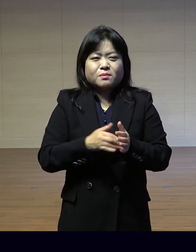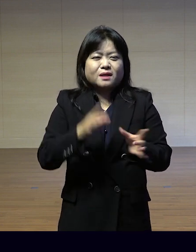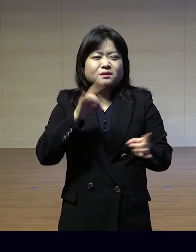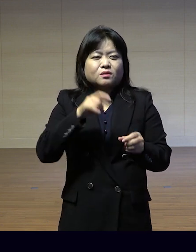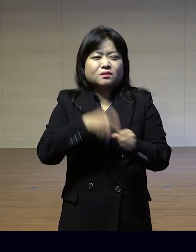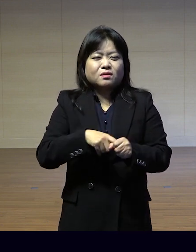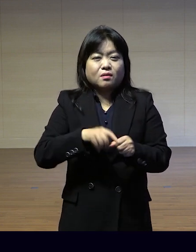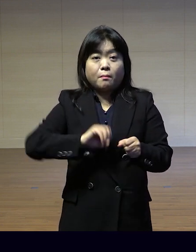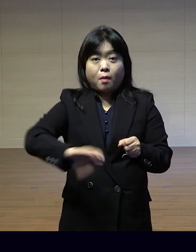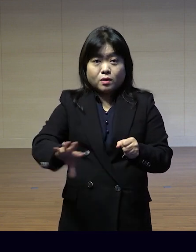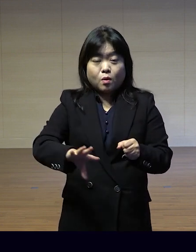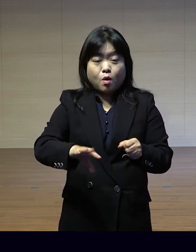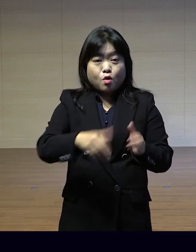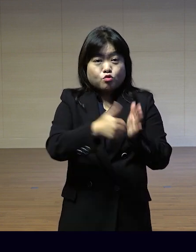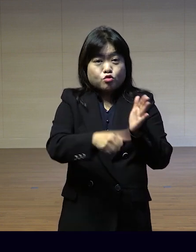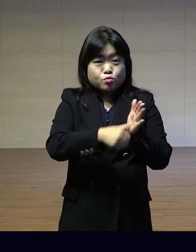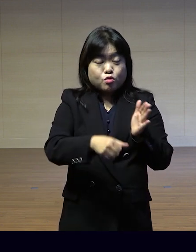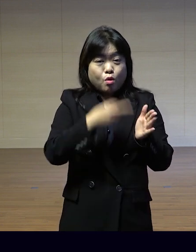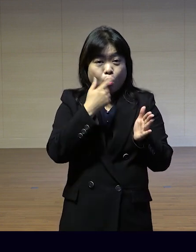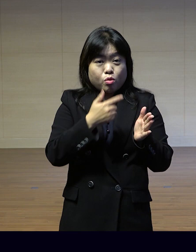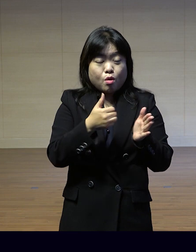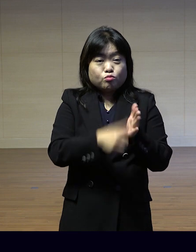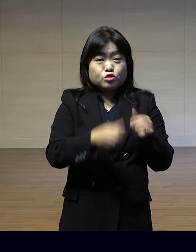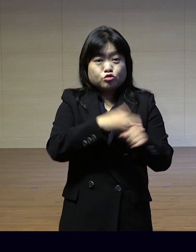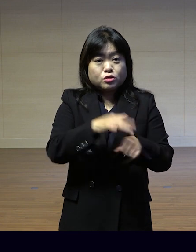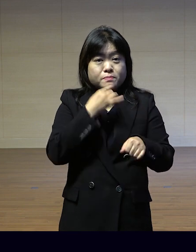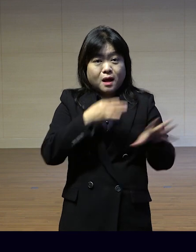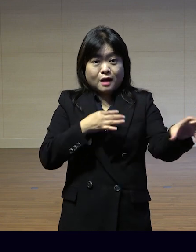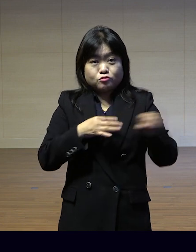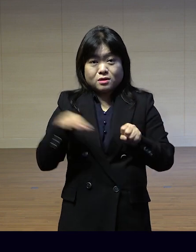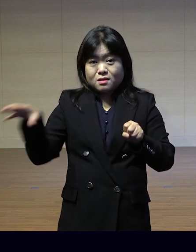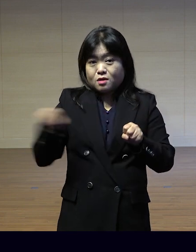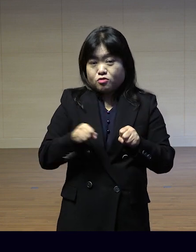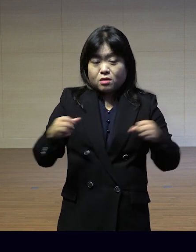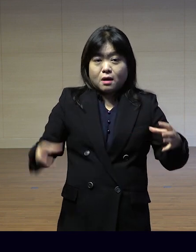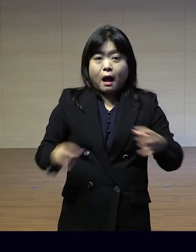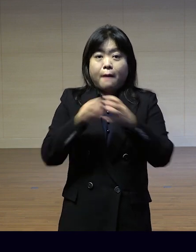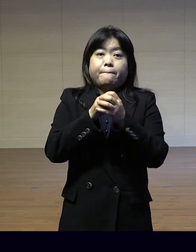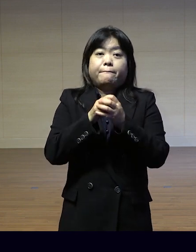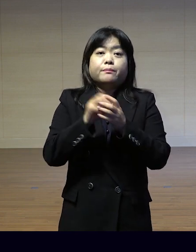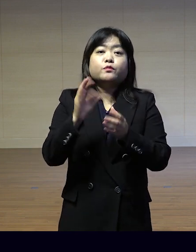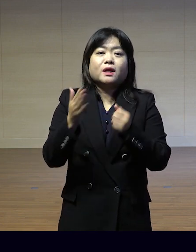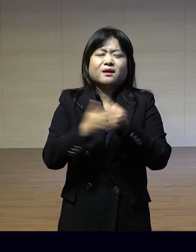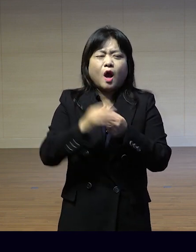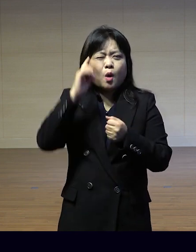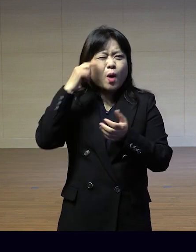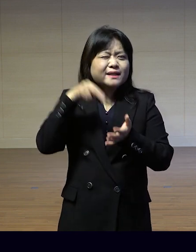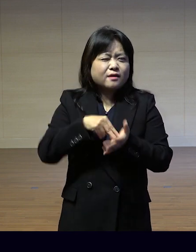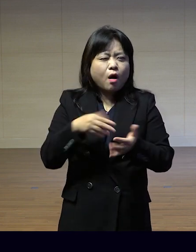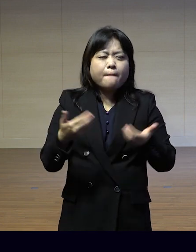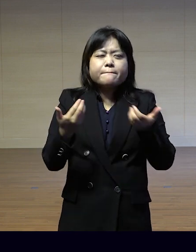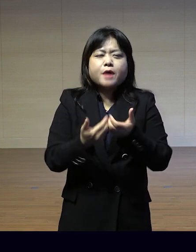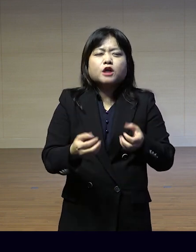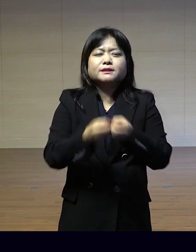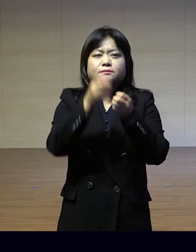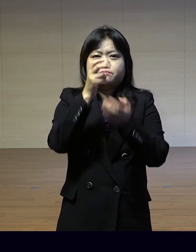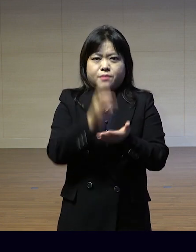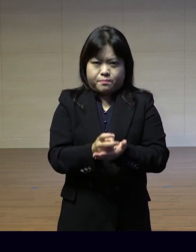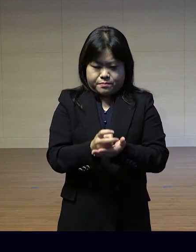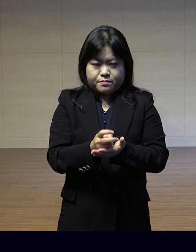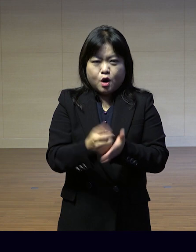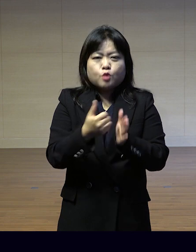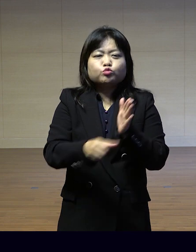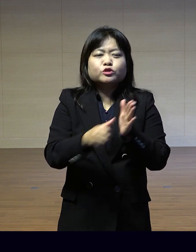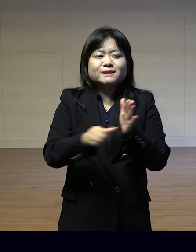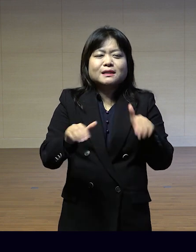정적인 것을 버리고 유물론, 물질주의를 갖고 와서 양자를 합하니까 관념 변증법 또는 정신 변증법이 아니라